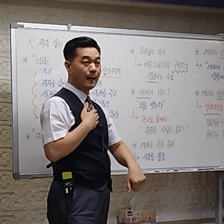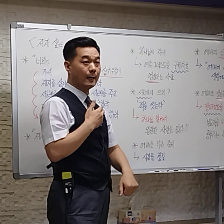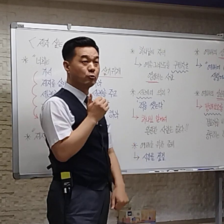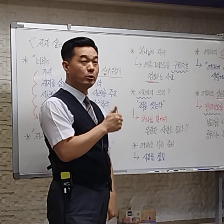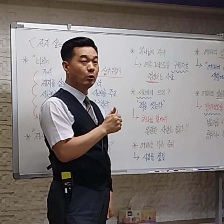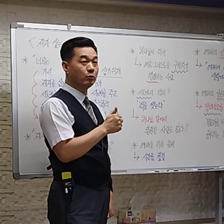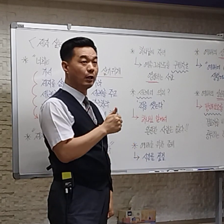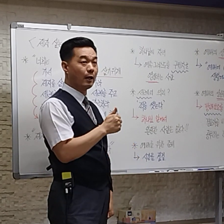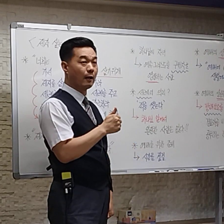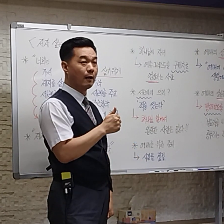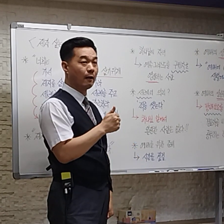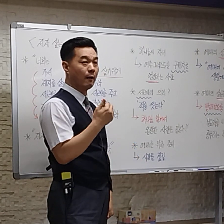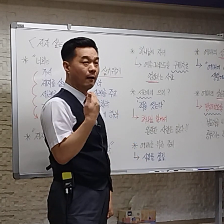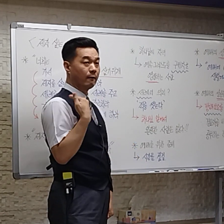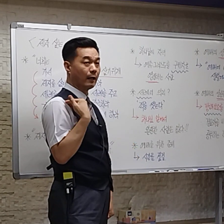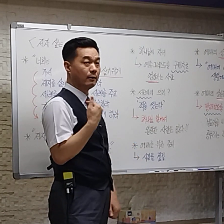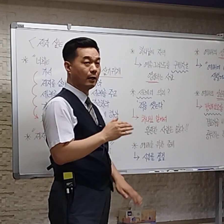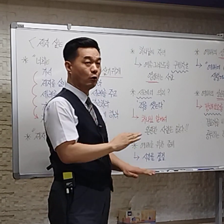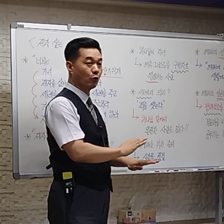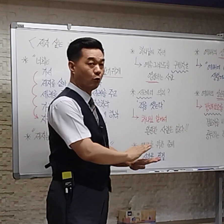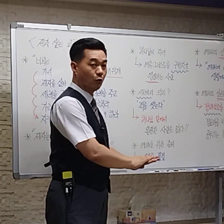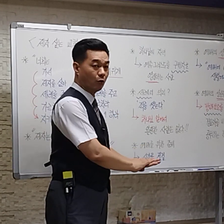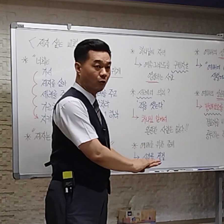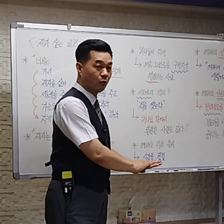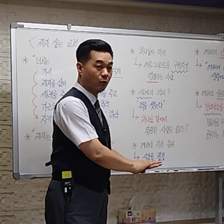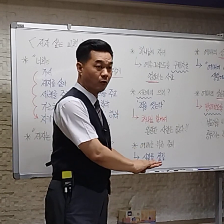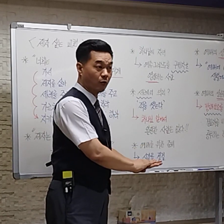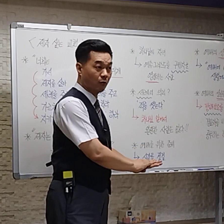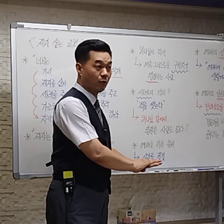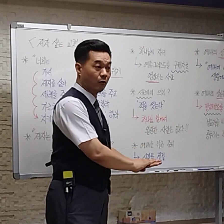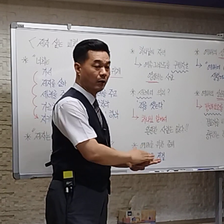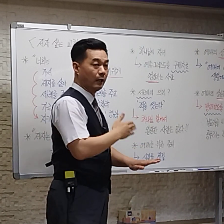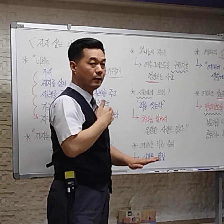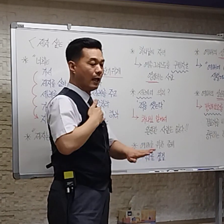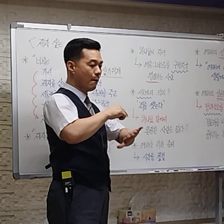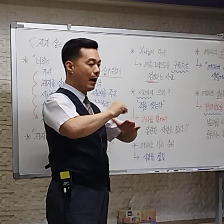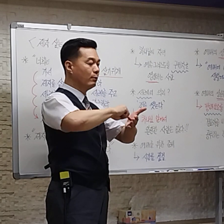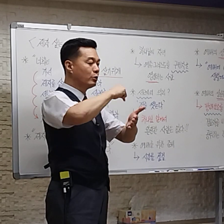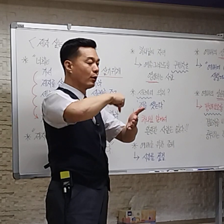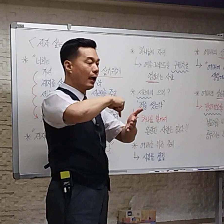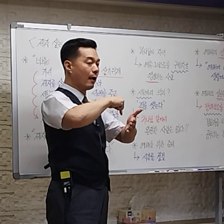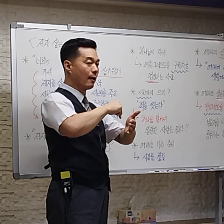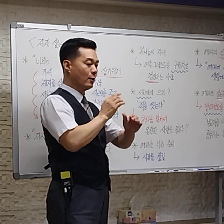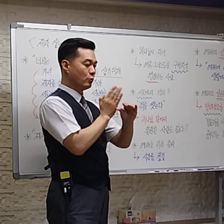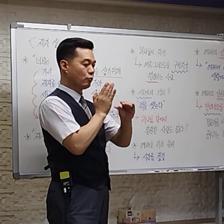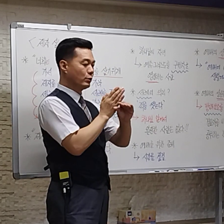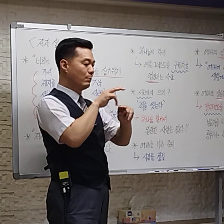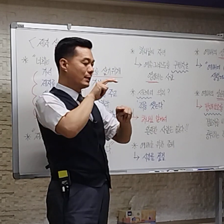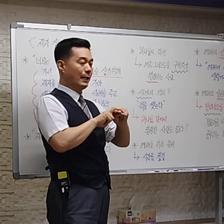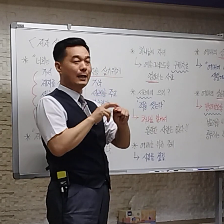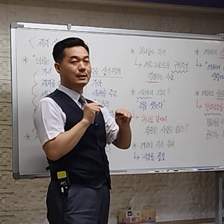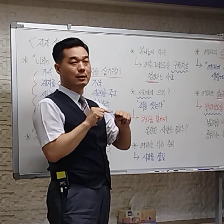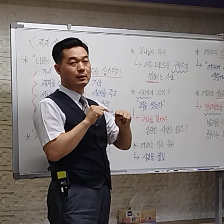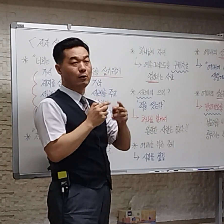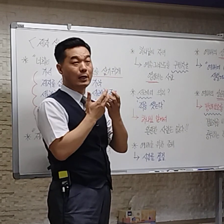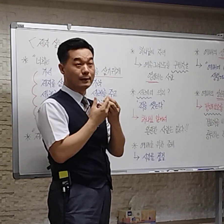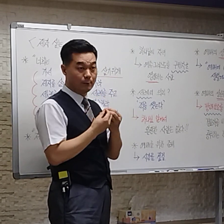내가 주인이었는데 나는 내려놓고 내 마음속에 중심에 자리가 있을 거 아니에요. 예를